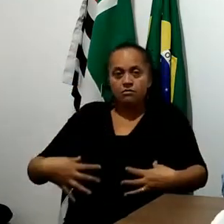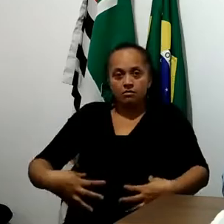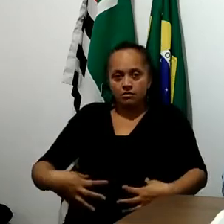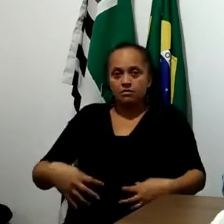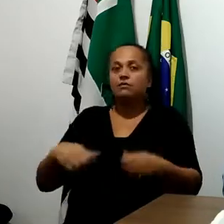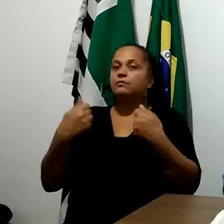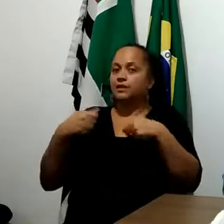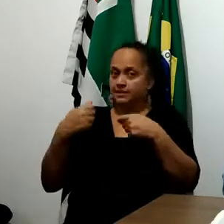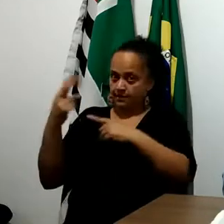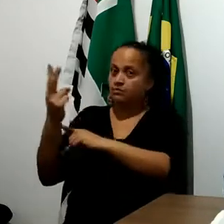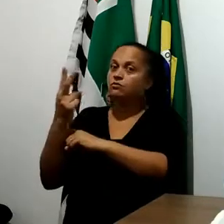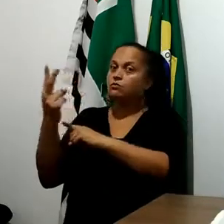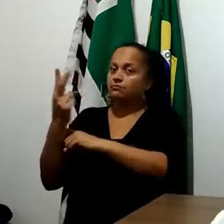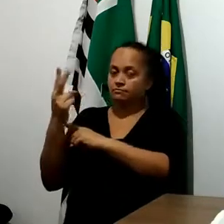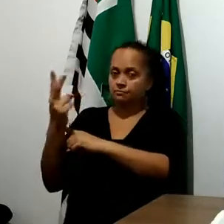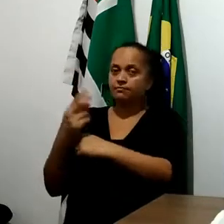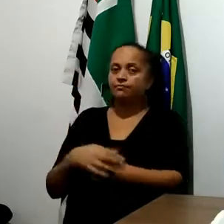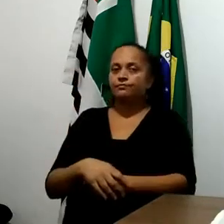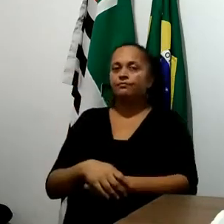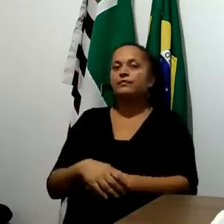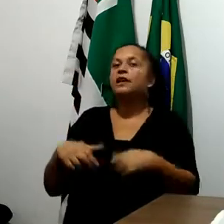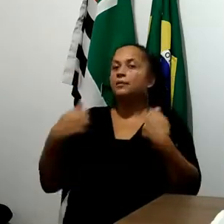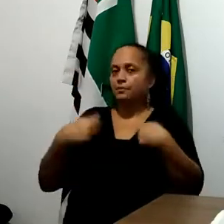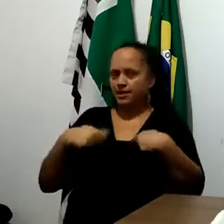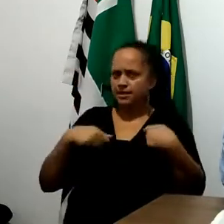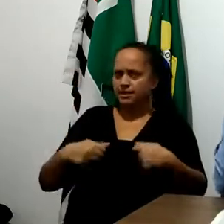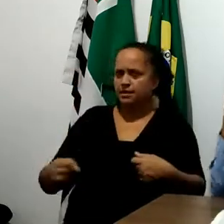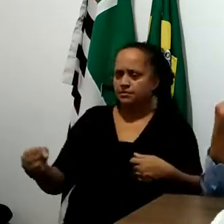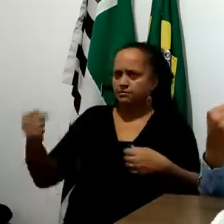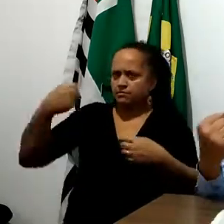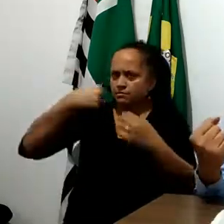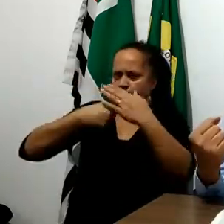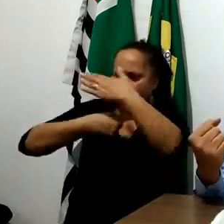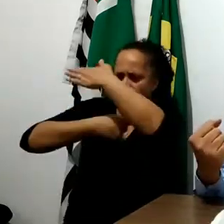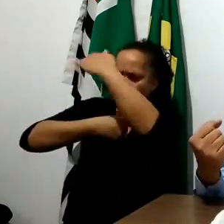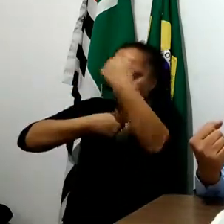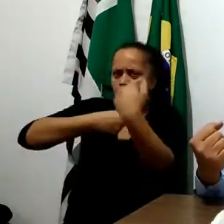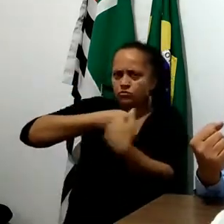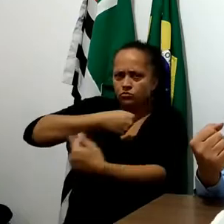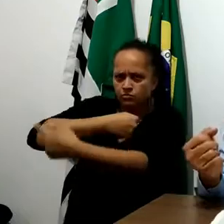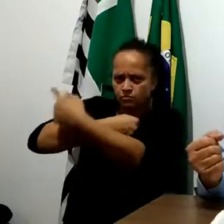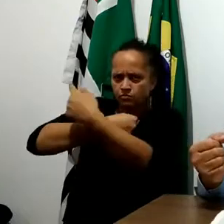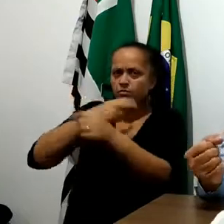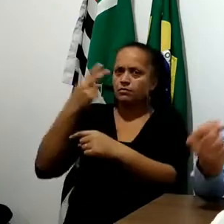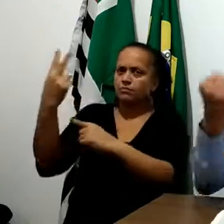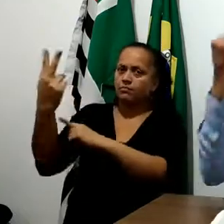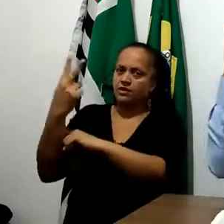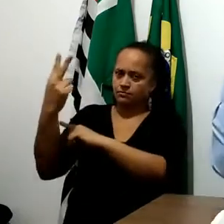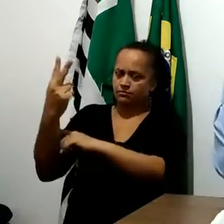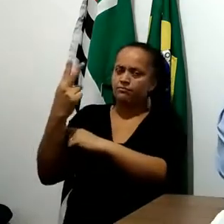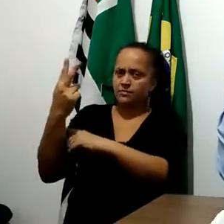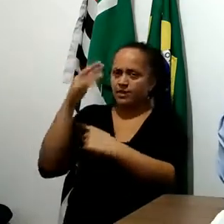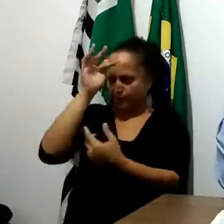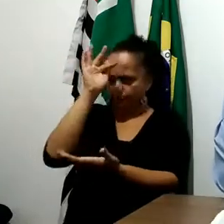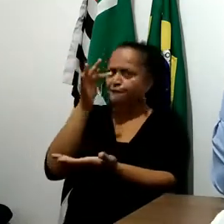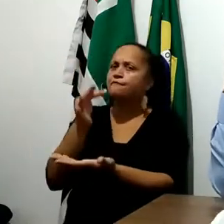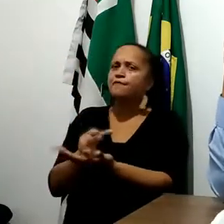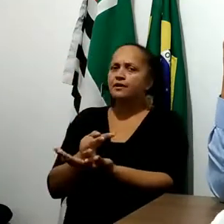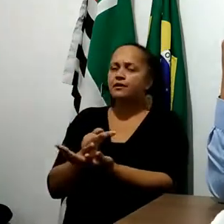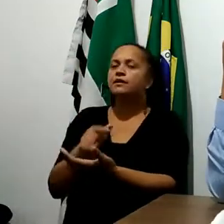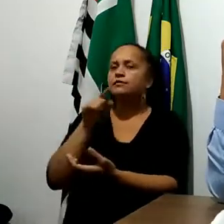peitoral. Nós temos que levantar, embraçar o escudo da fé, para que você